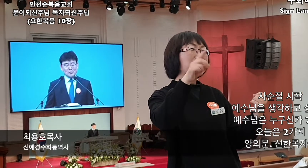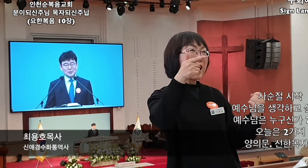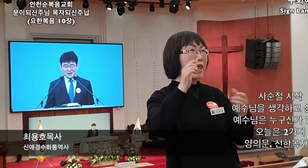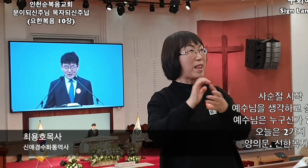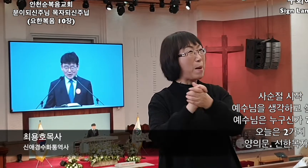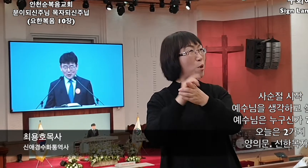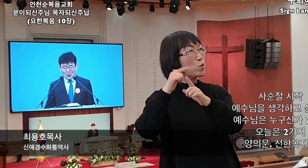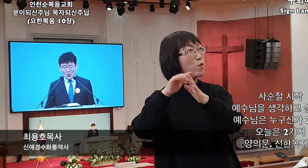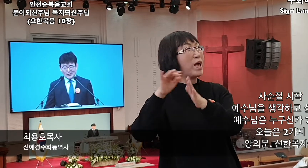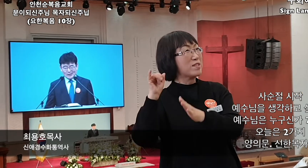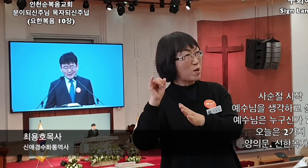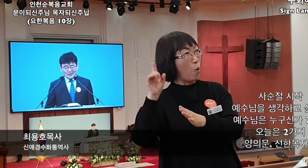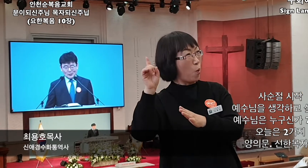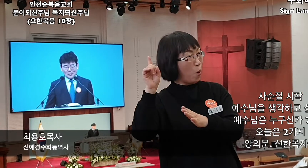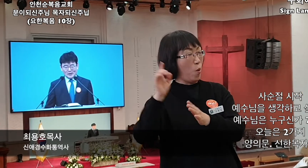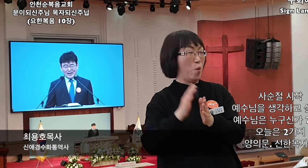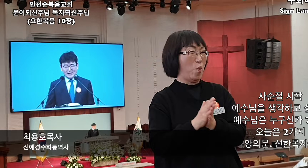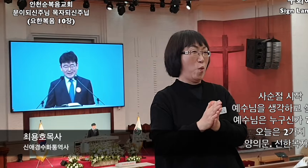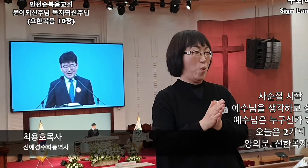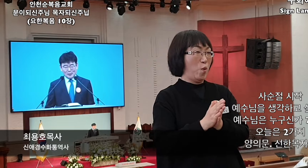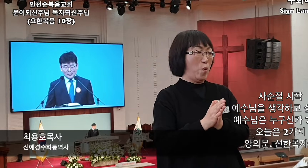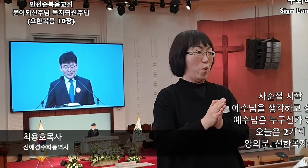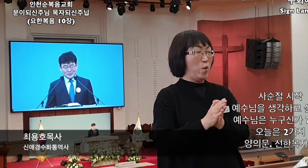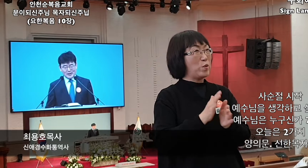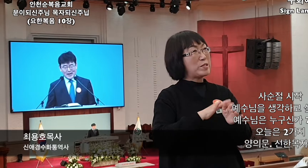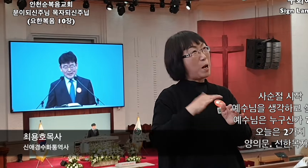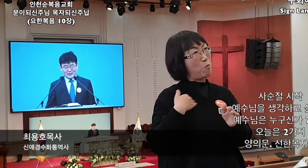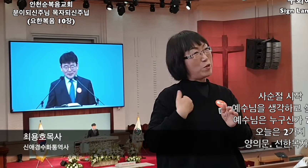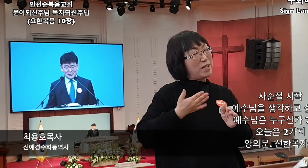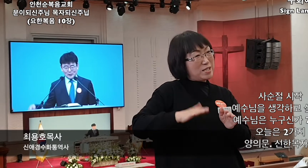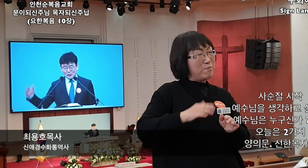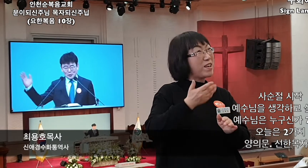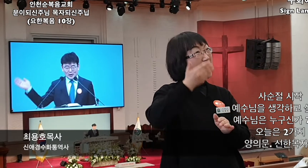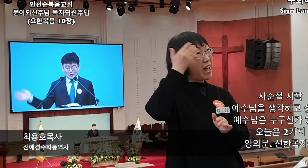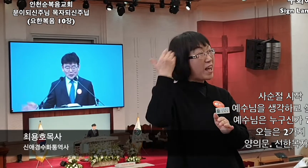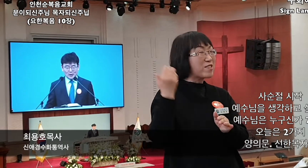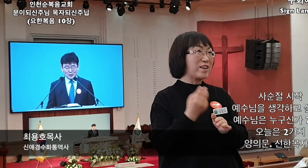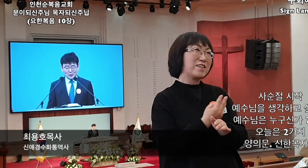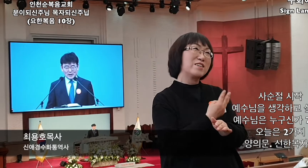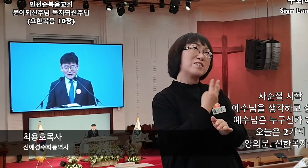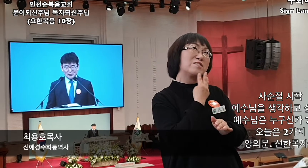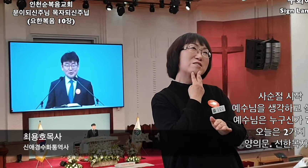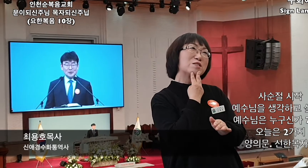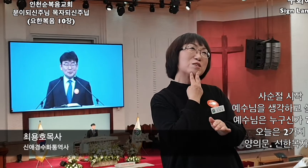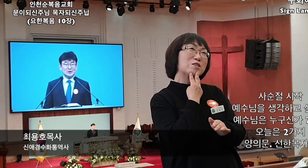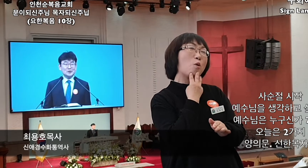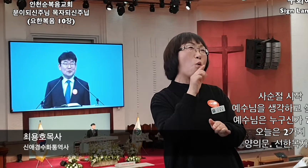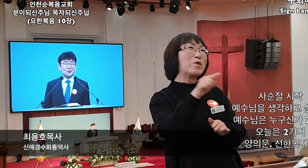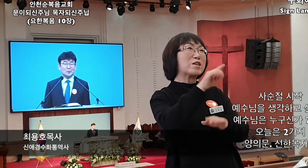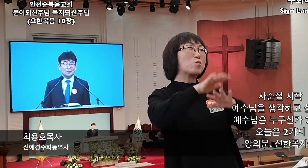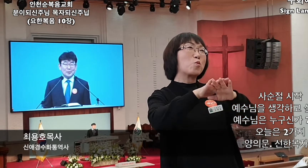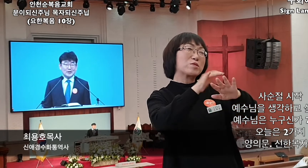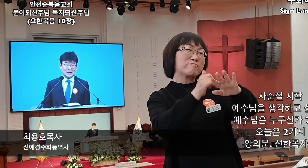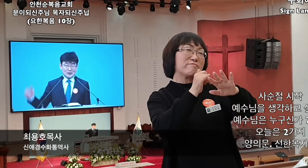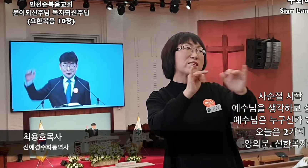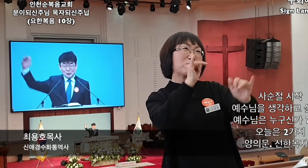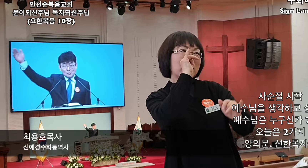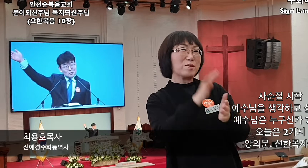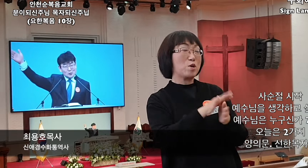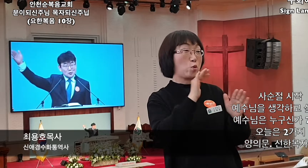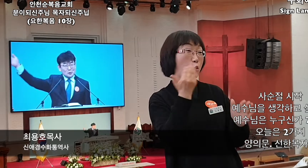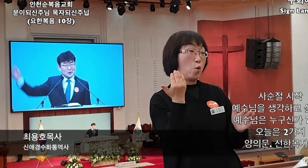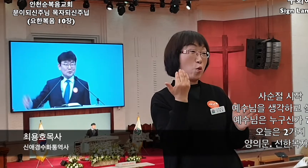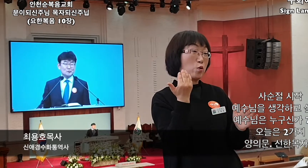교회에 조금 있으실 거고, 또 제가 모르겠습니다. 예전에는 저쪽 소래 노년에도 농사 짓는 분들 좀 있으셨고, 사실은